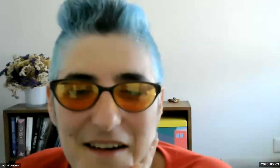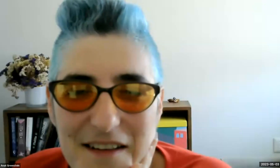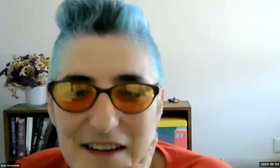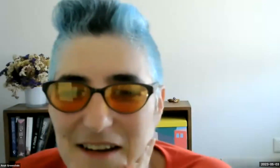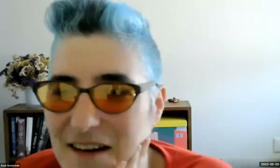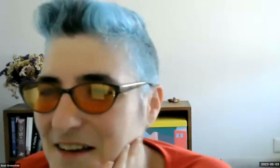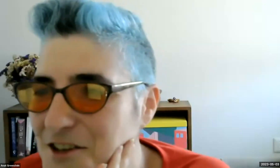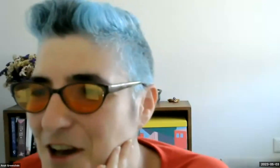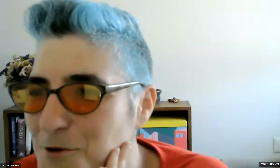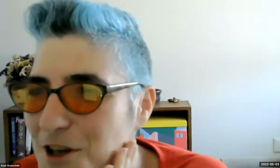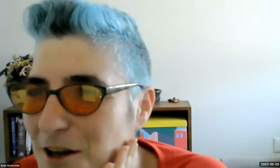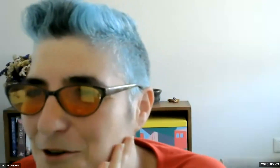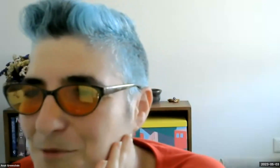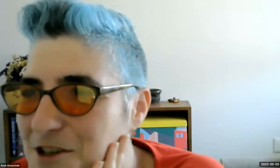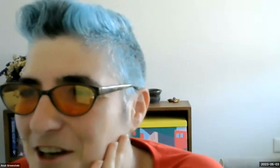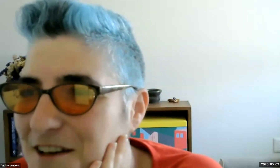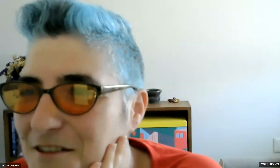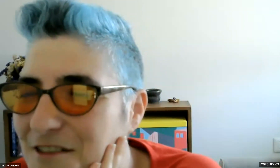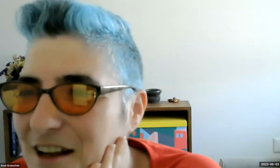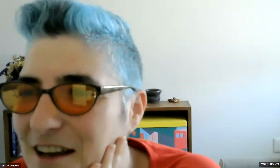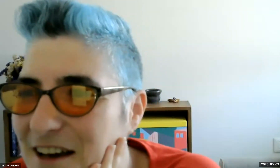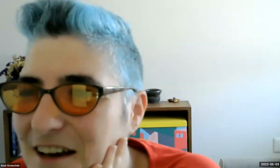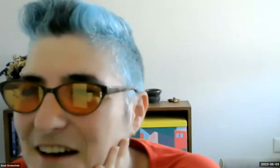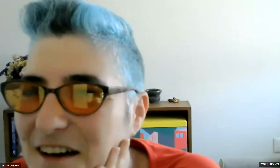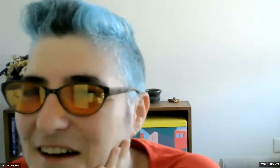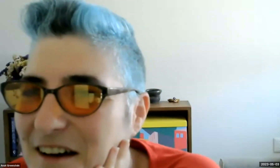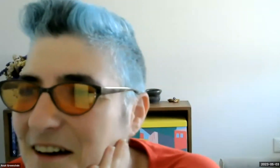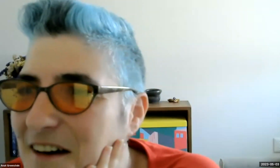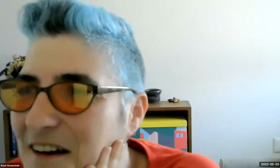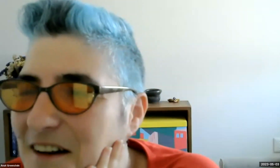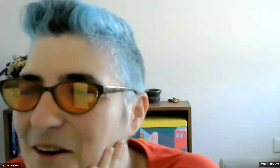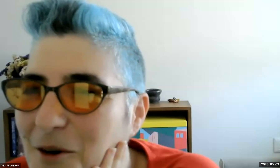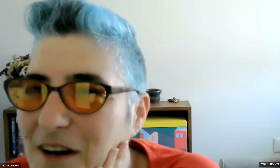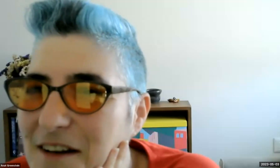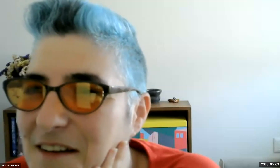ראיתי שהיו שאלות בצ'אט אבל לא ראיתי,